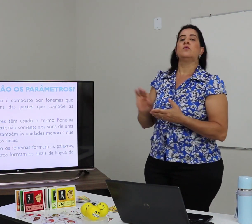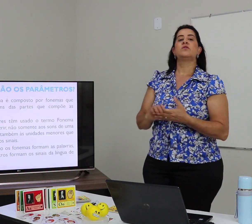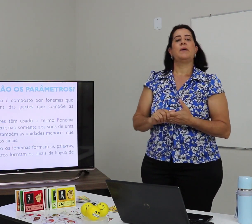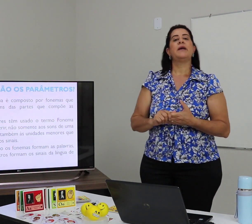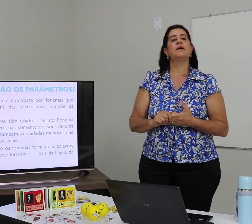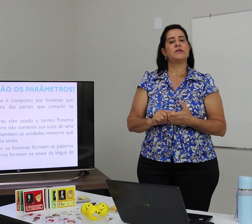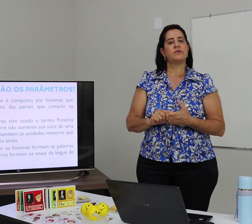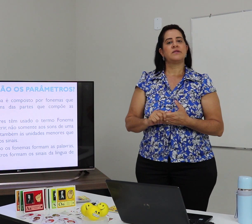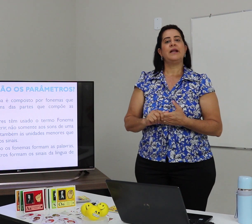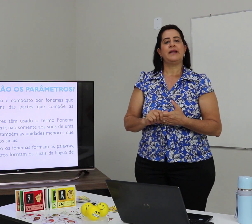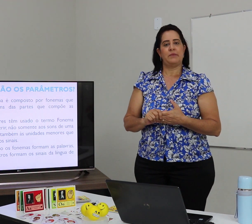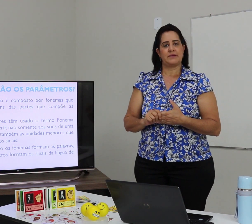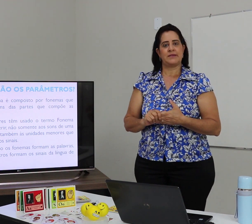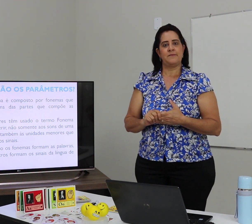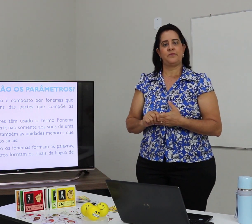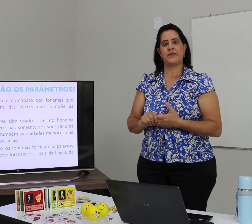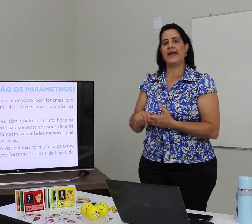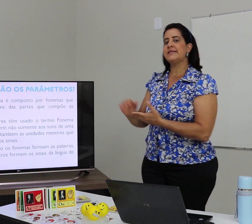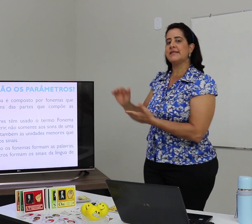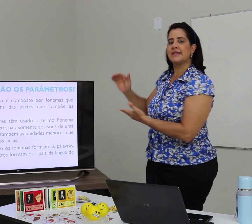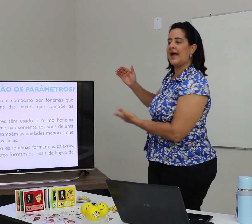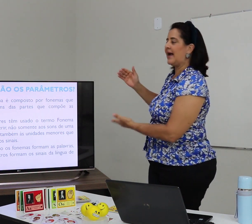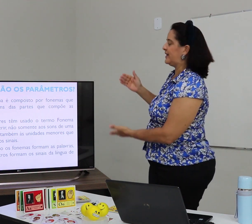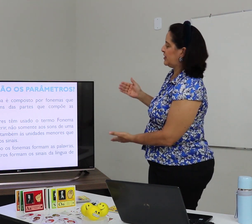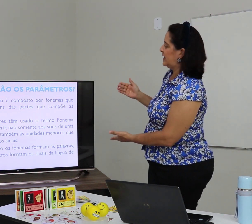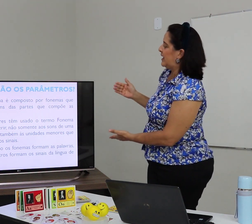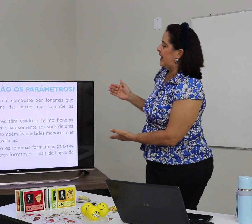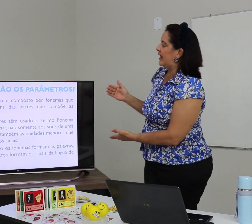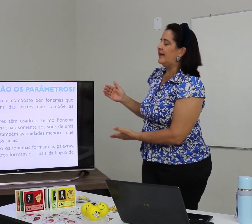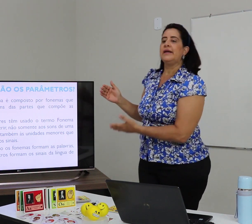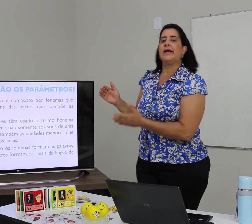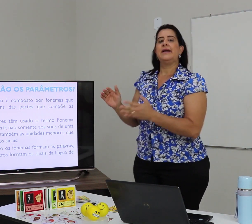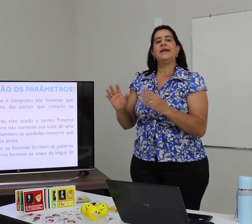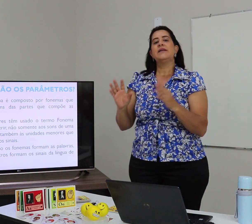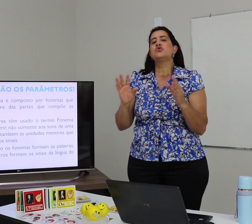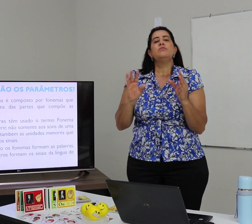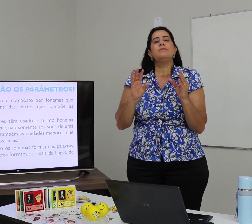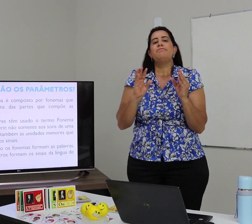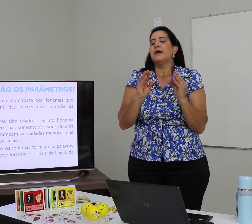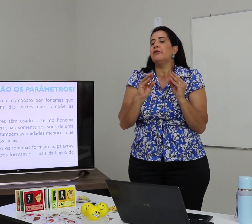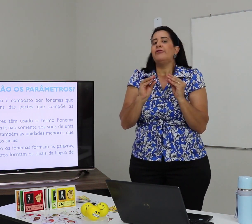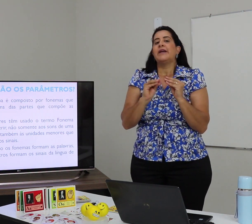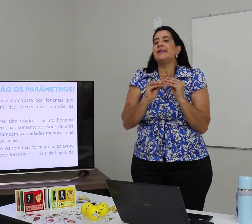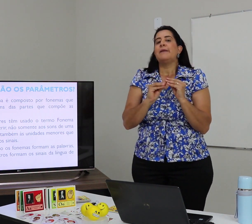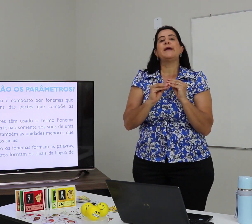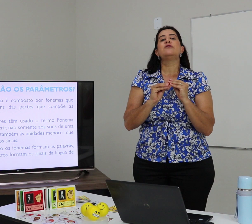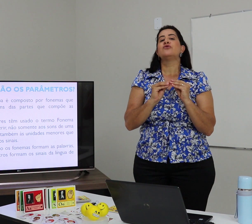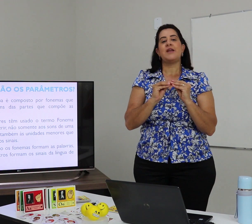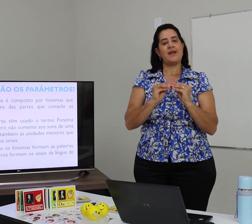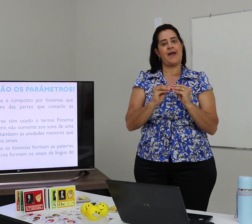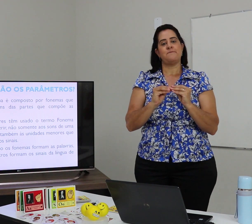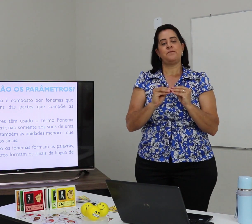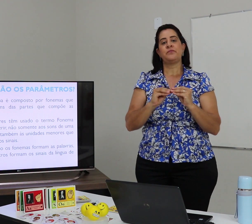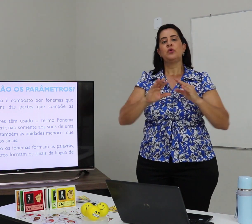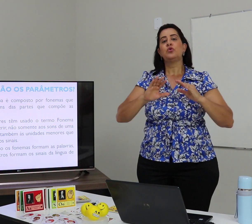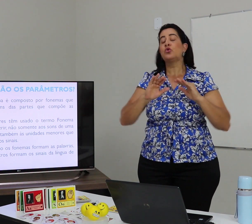os parâmetros da Libras. Esse slide, ele resume perfeitamente o que é.